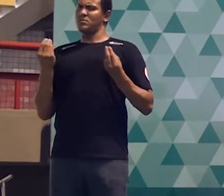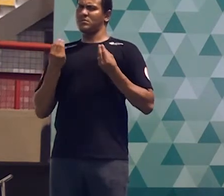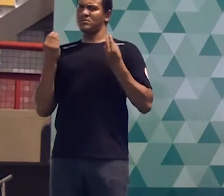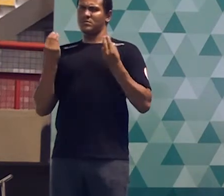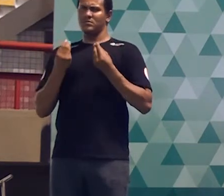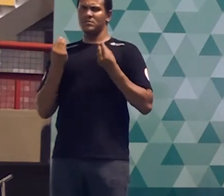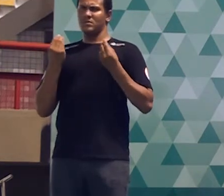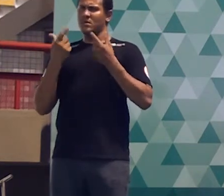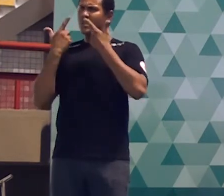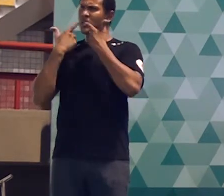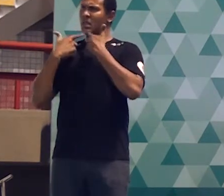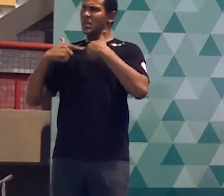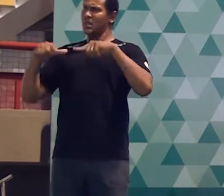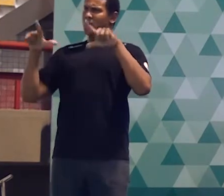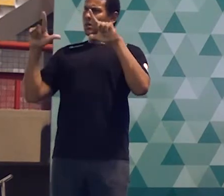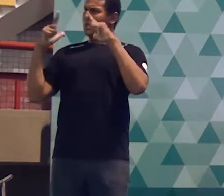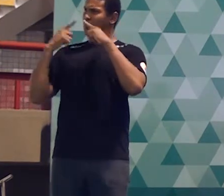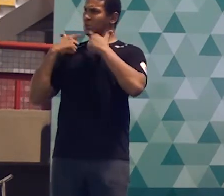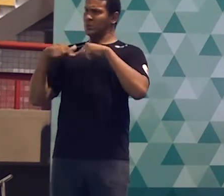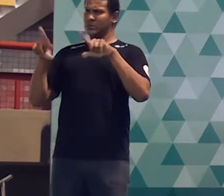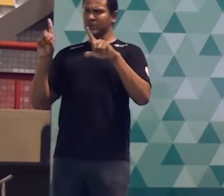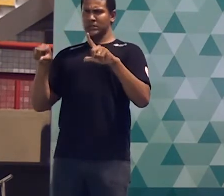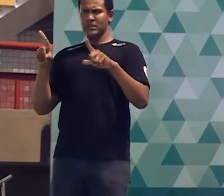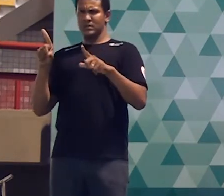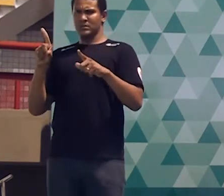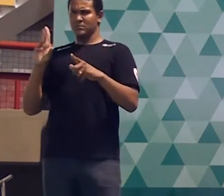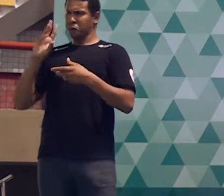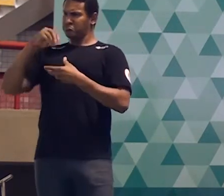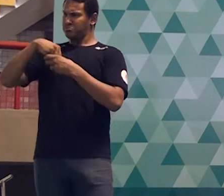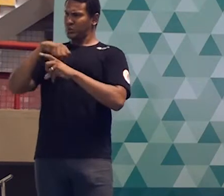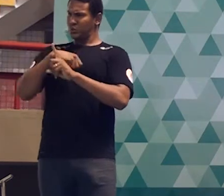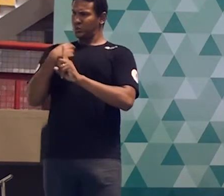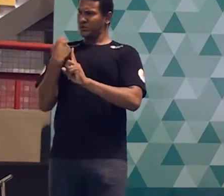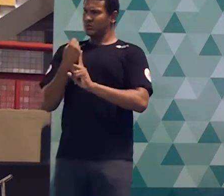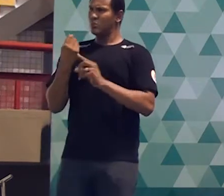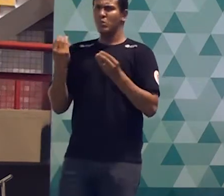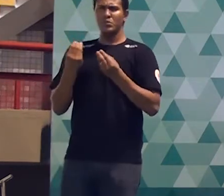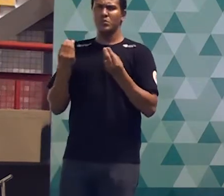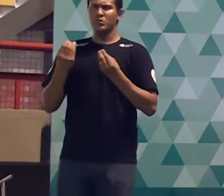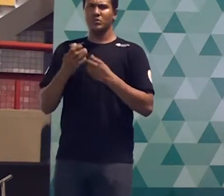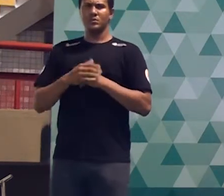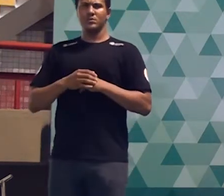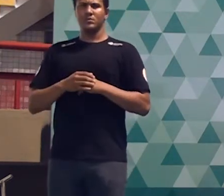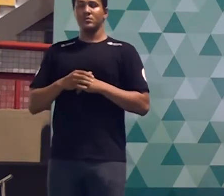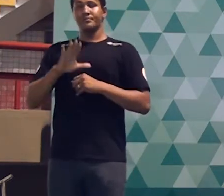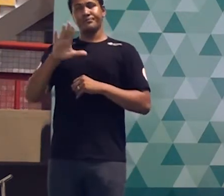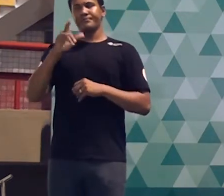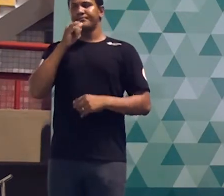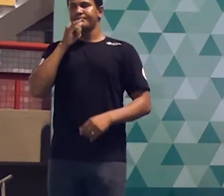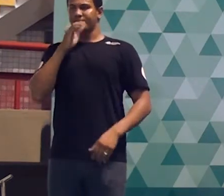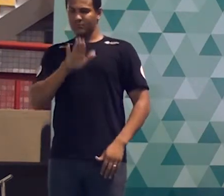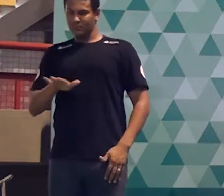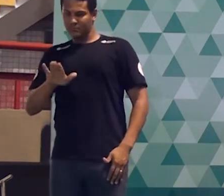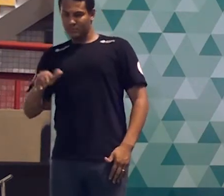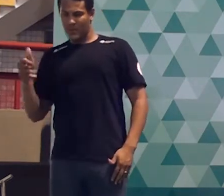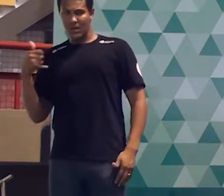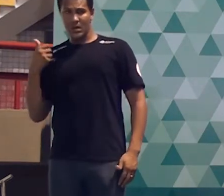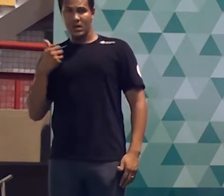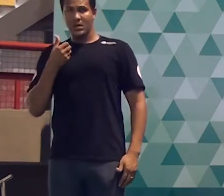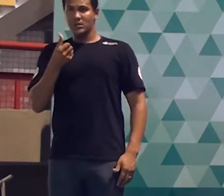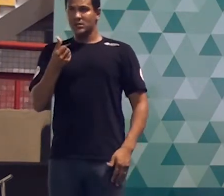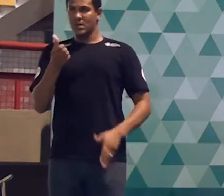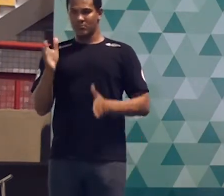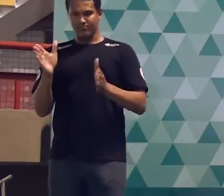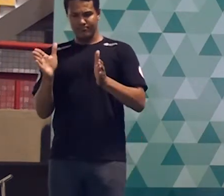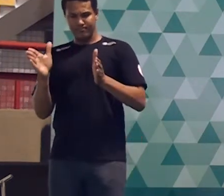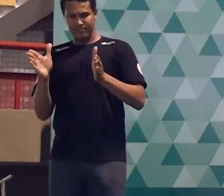que a linguagem é integradora social? A criança com 6 anos, ela passa por uma